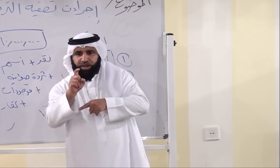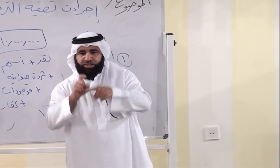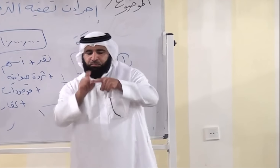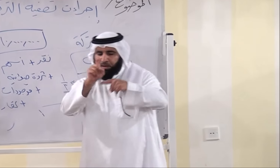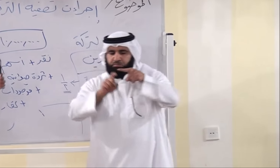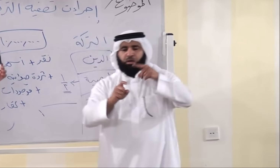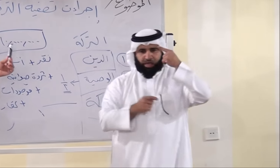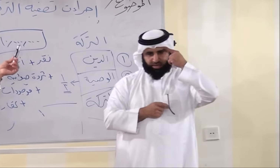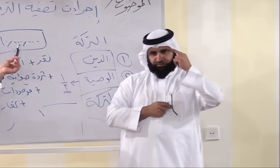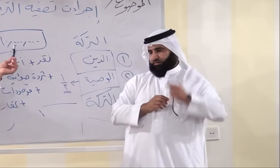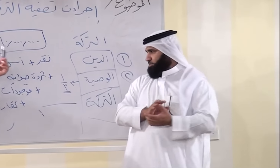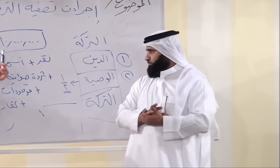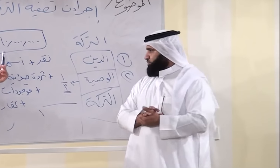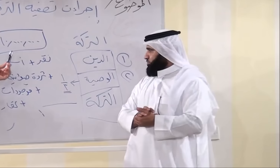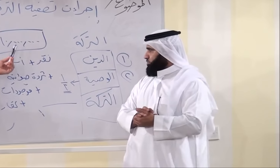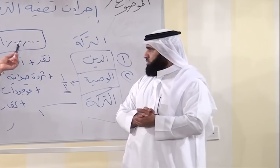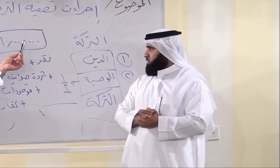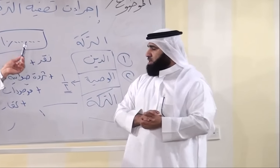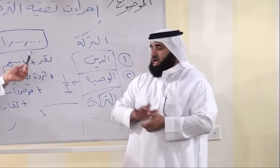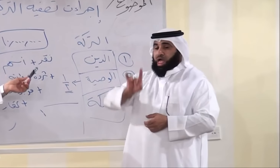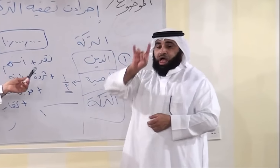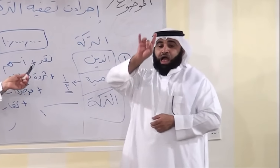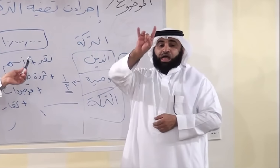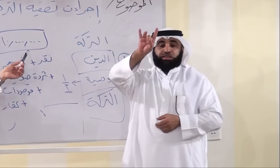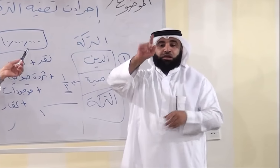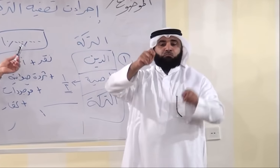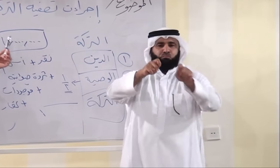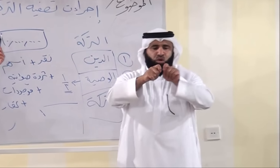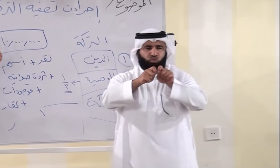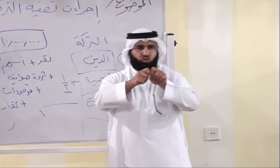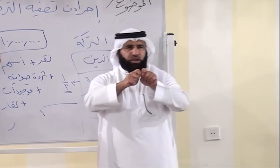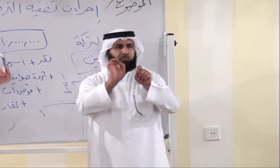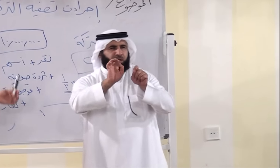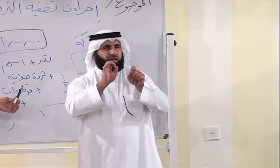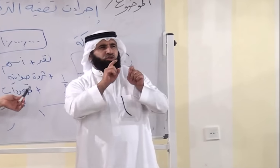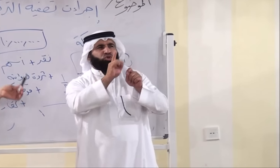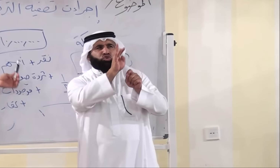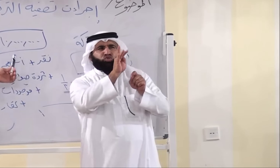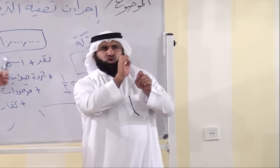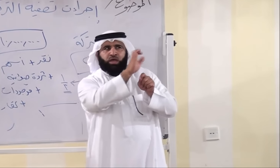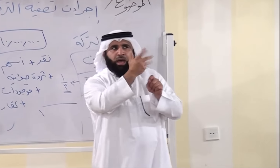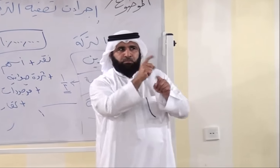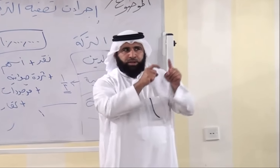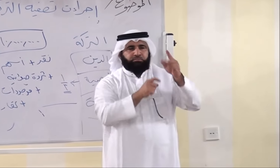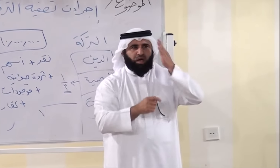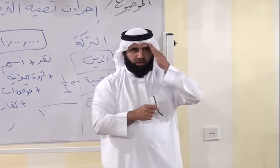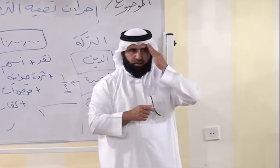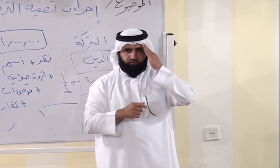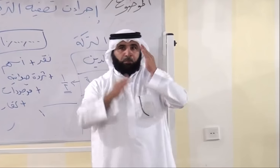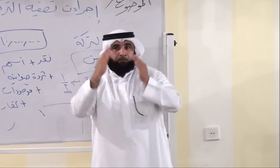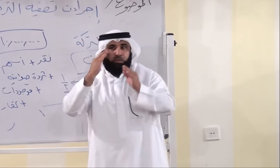أنا من هال 10 ملايين كم نصيب الزوجات وكم نصيب كل ذكر وكم نصيب كل انثى.